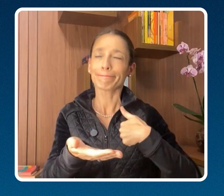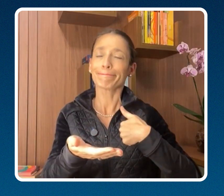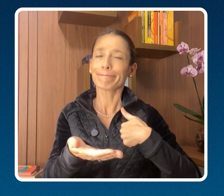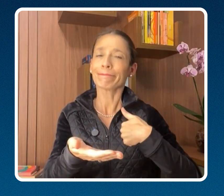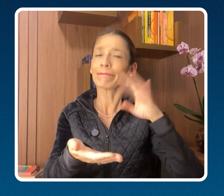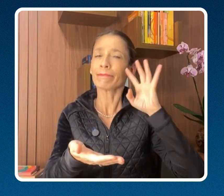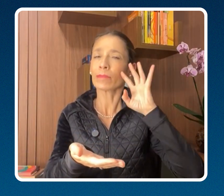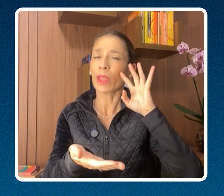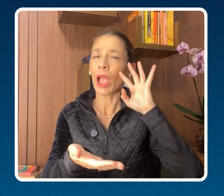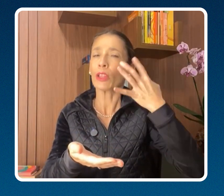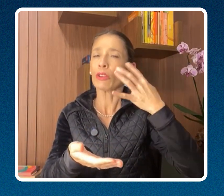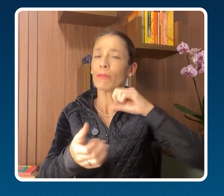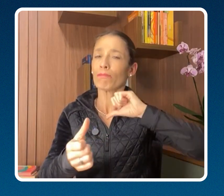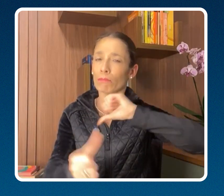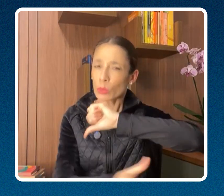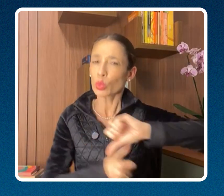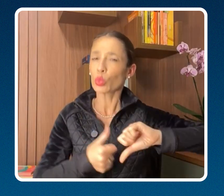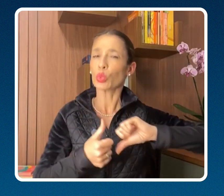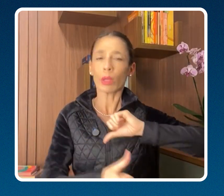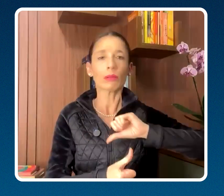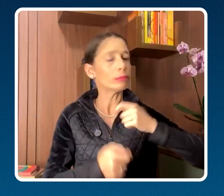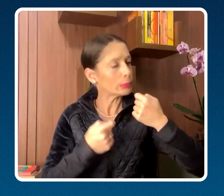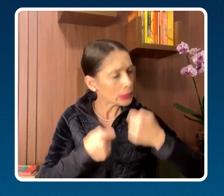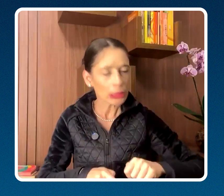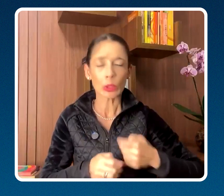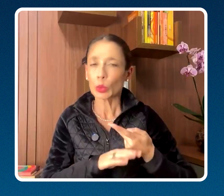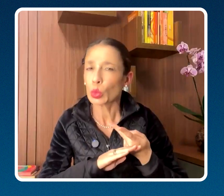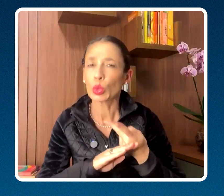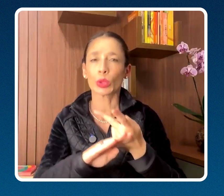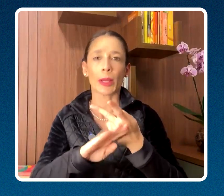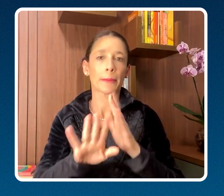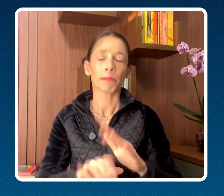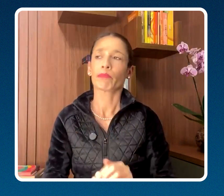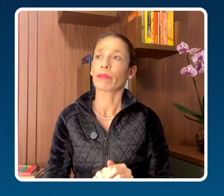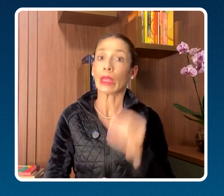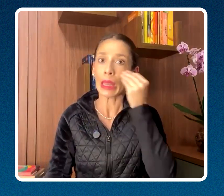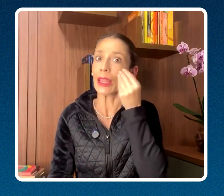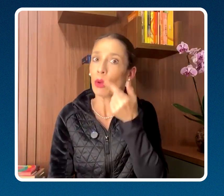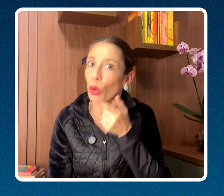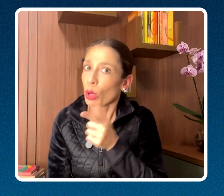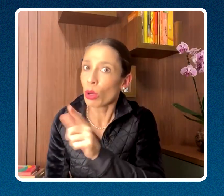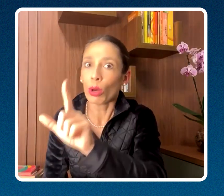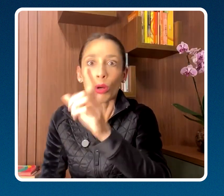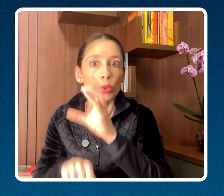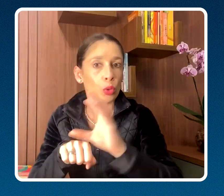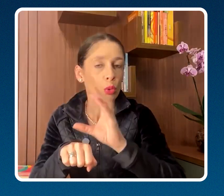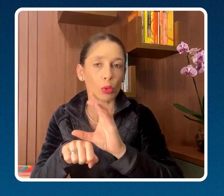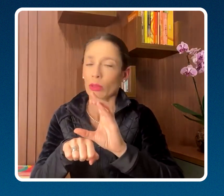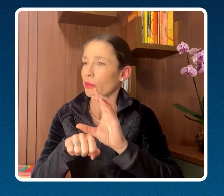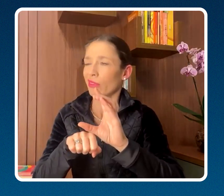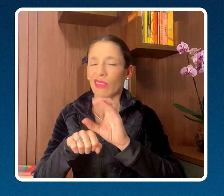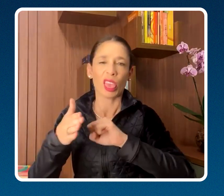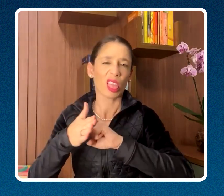aí fiz outro curso, né, como eu estava, mas até eu nem finalizei, acabei que